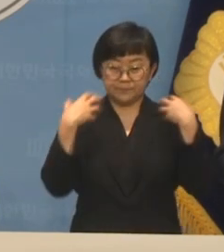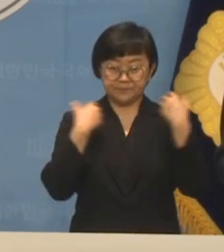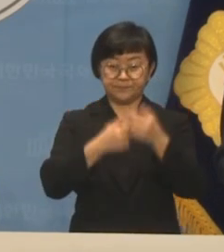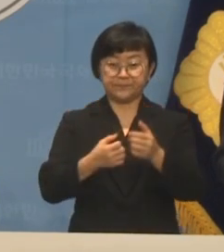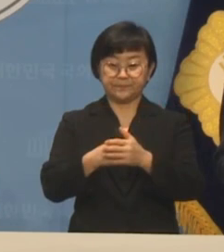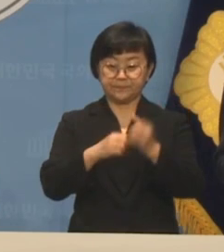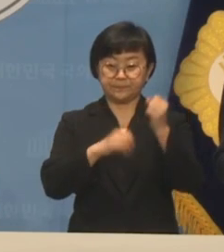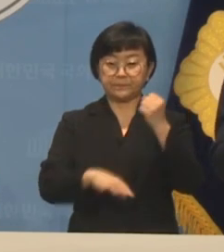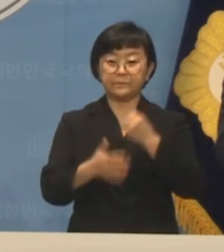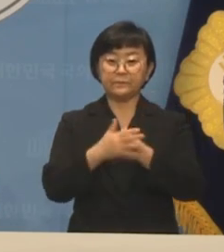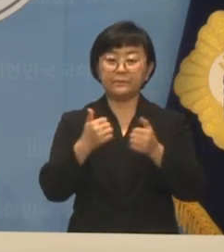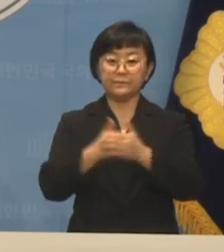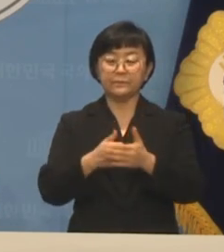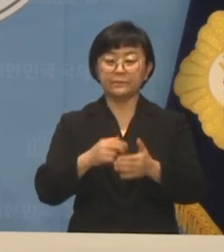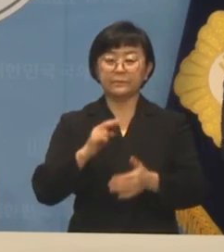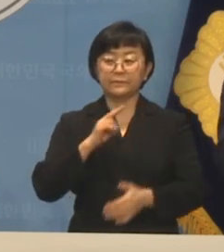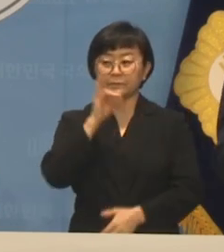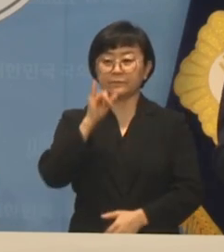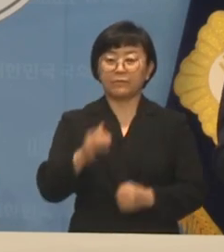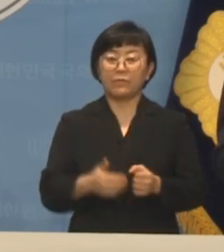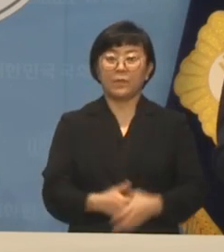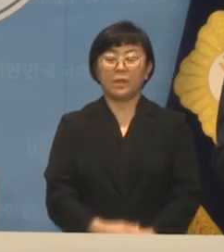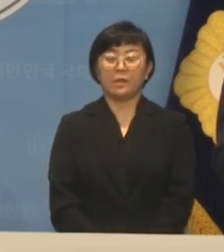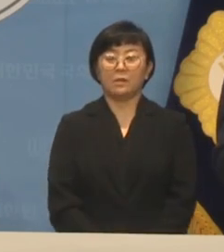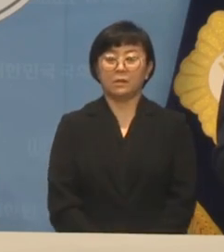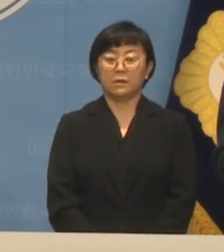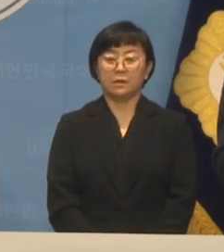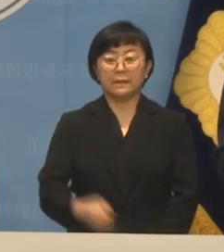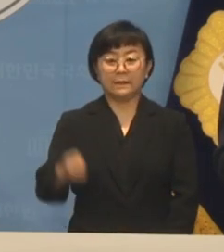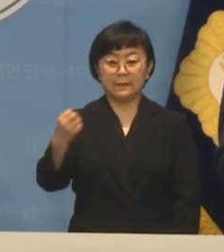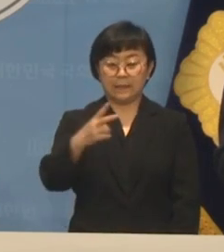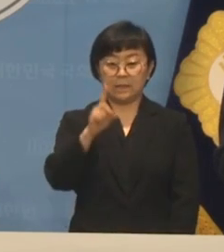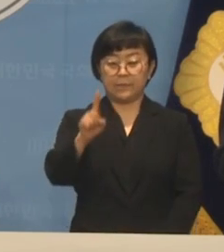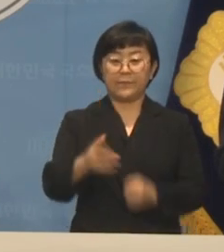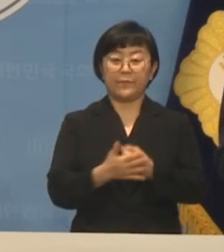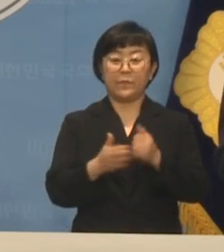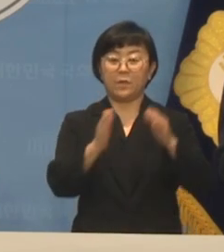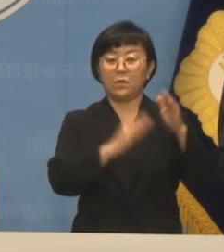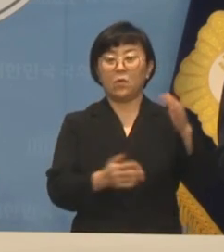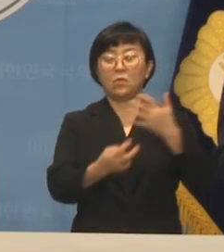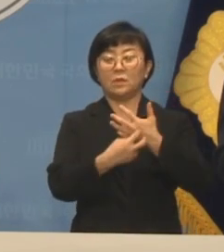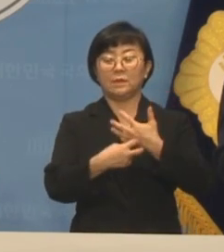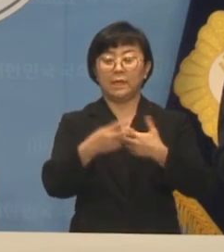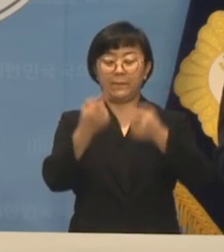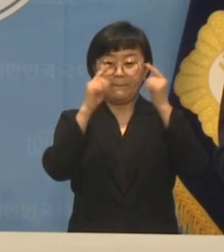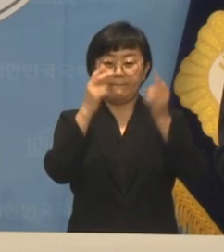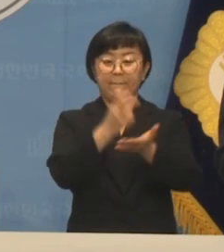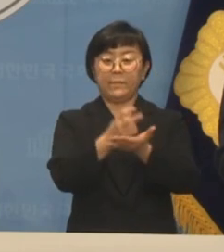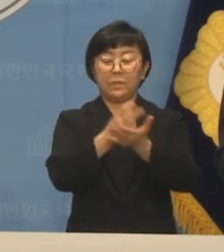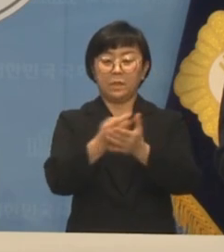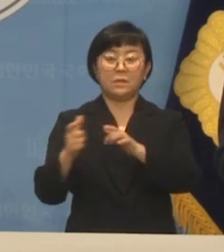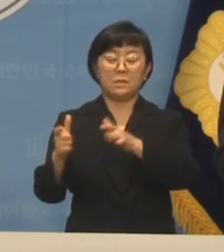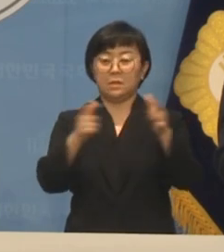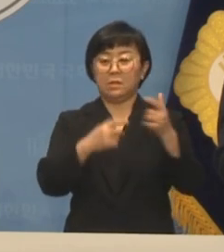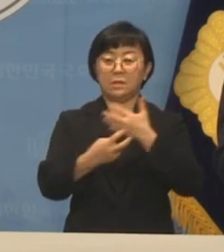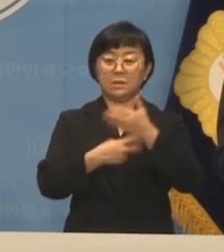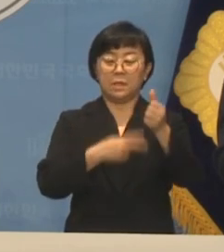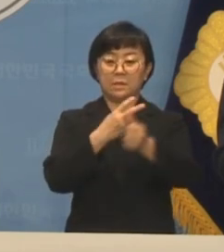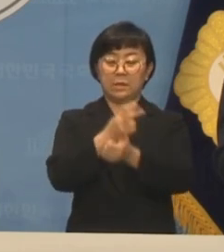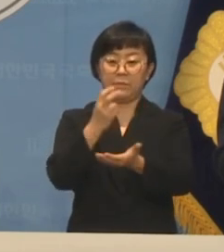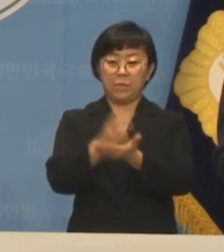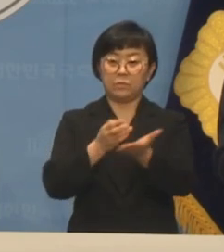본의의 의구심을 갖기에 충분할 것입니다. 다시 한번 공공의대법, 지역의사제법의